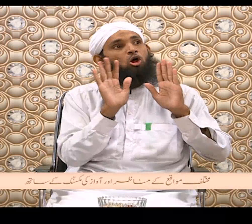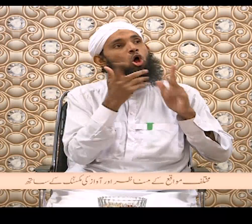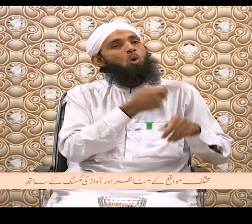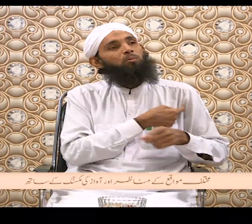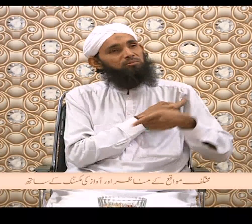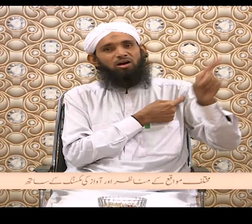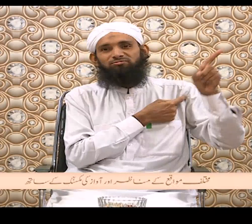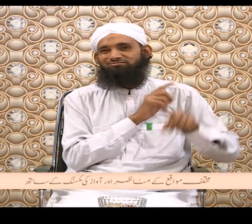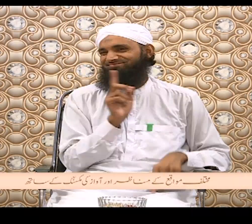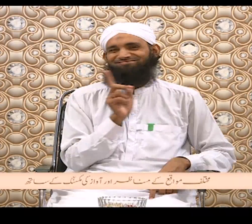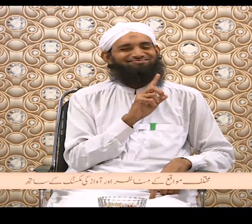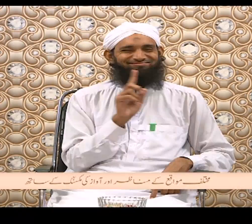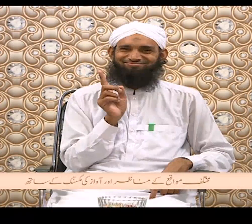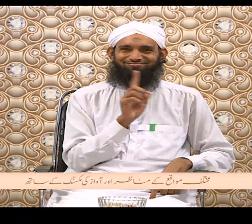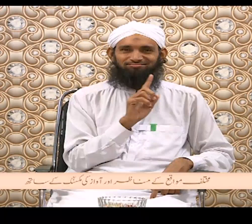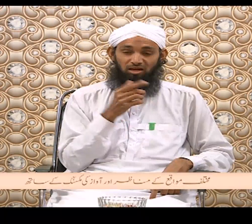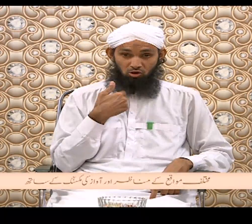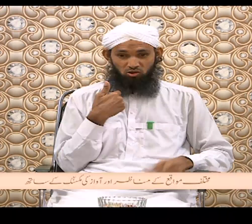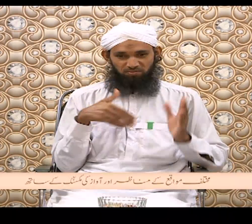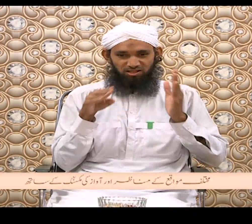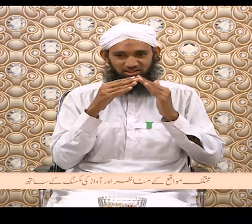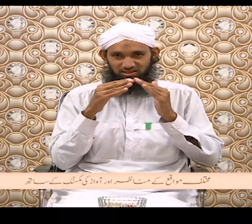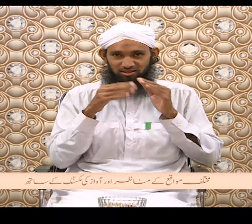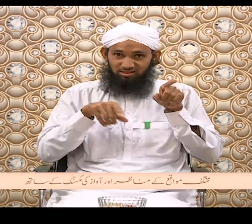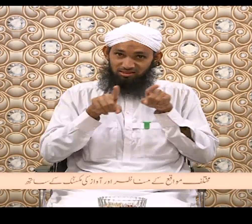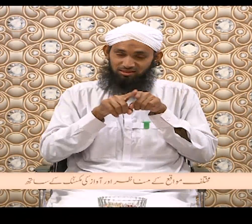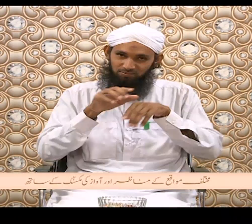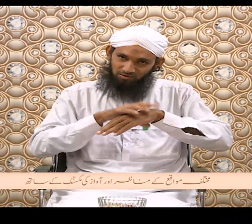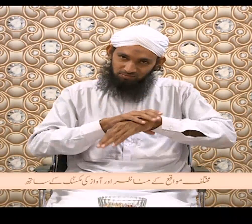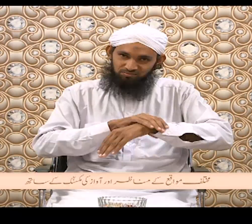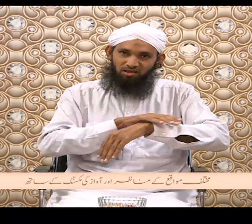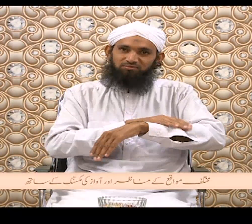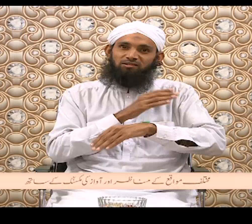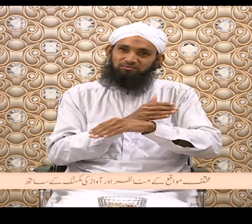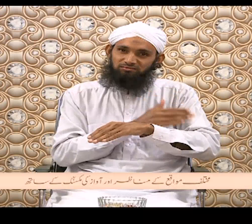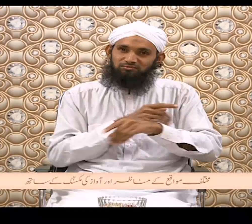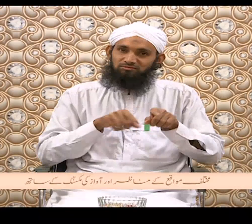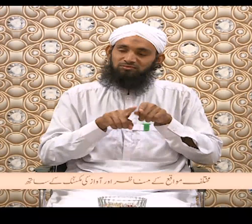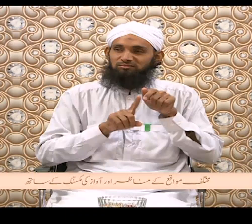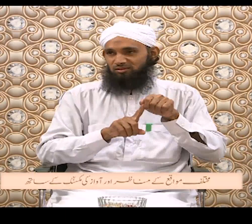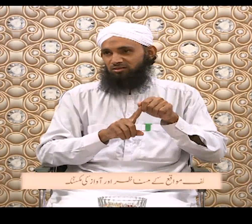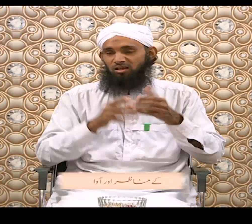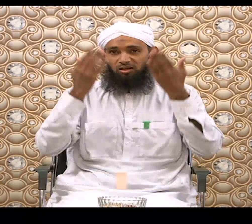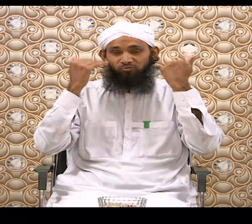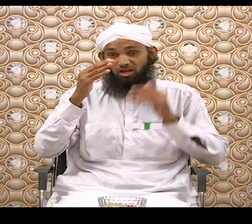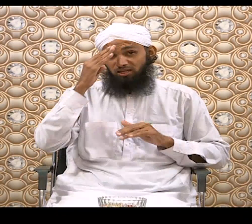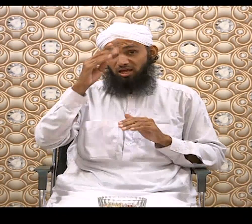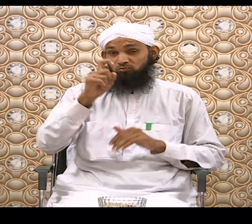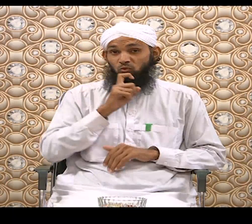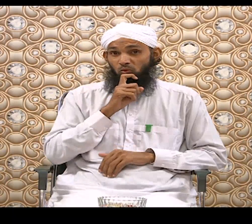دینے کا کوئی تصور نہیں اسلام کا تر رائے امتیاز ہے کہ اس نے جوانوں کو بڑھوں کے ساتھ عدب